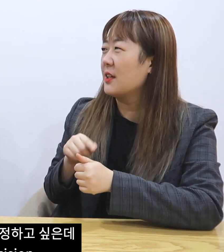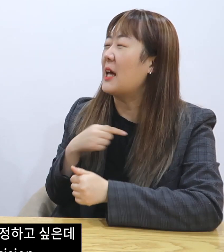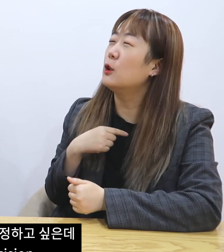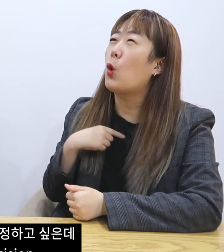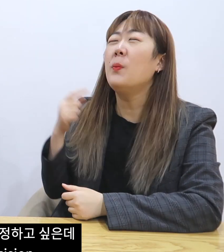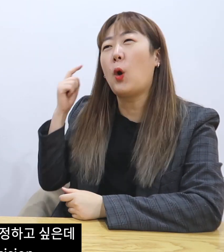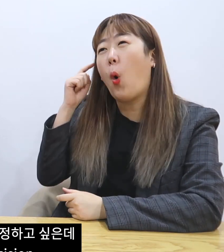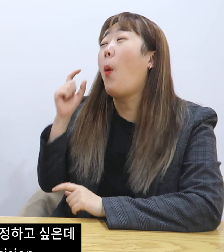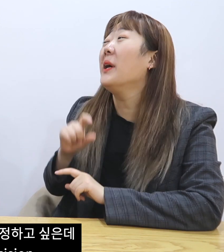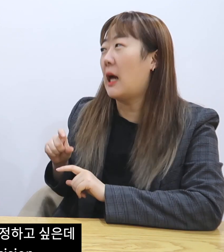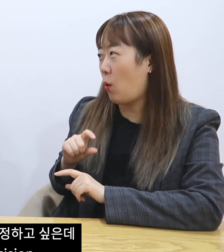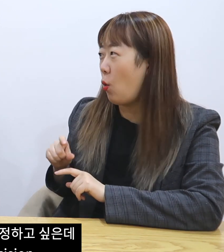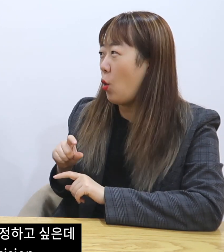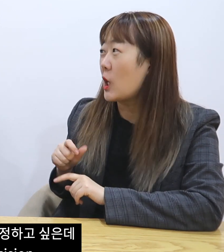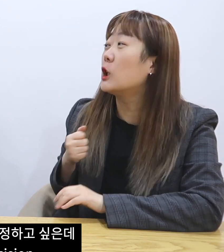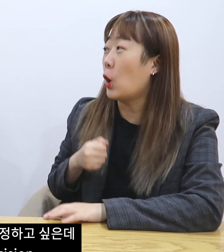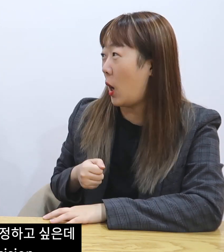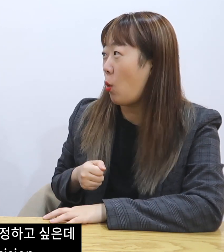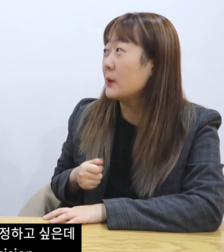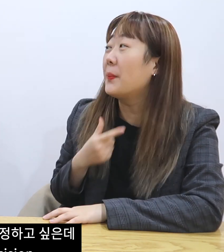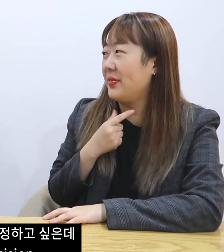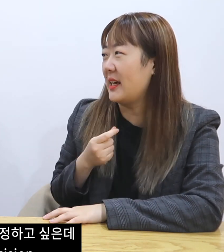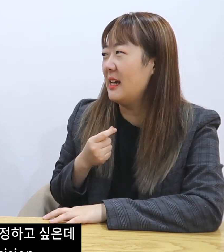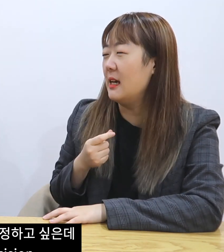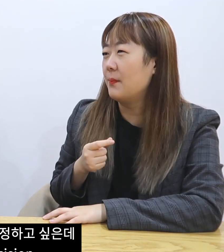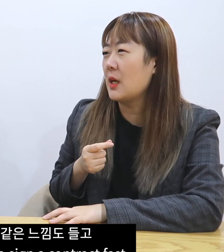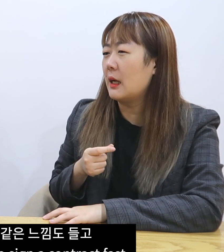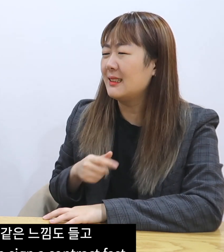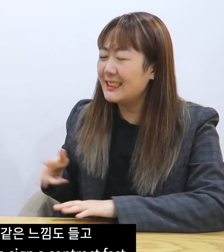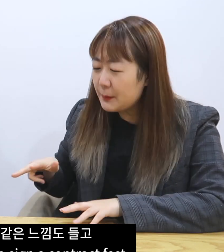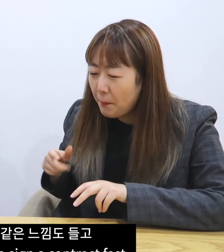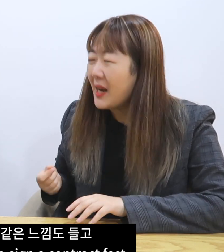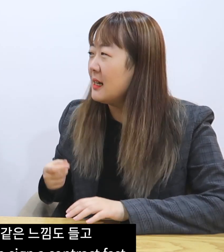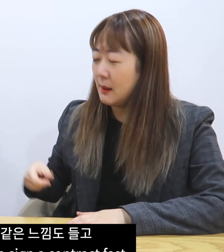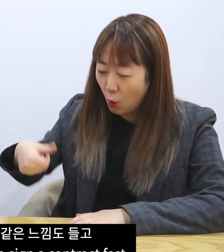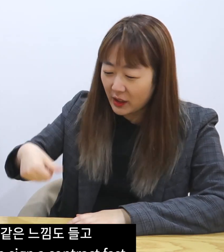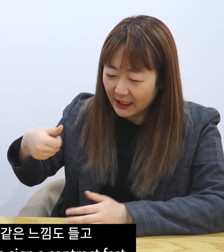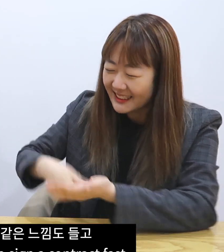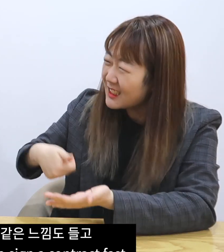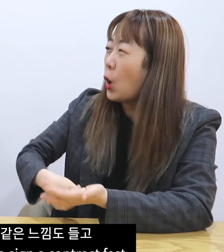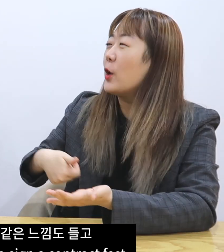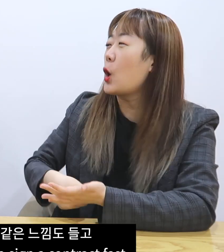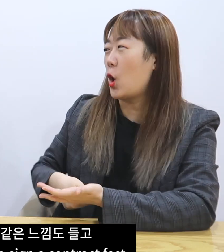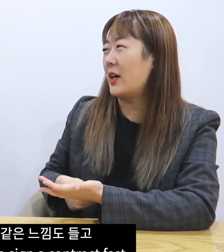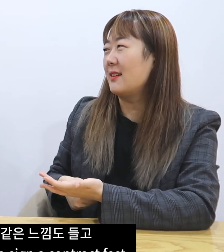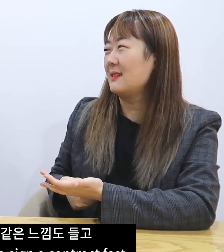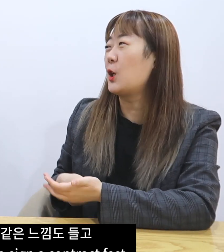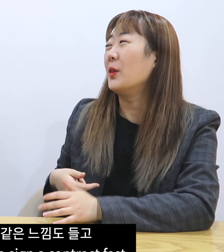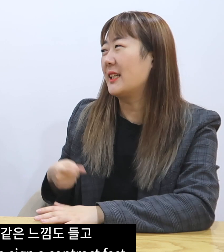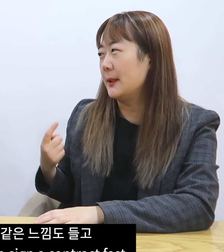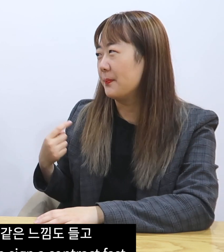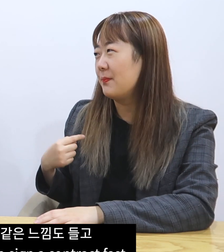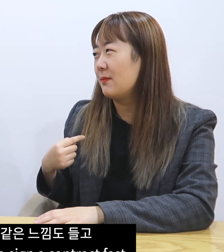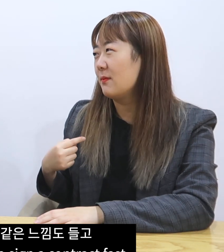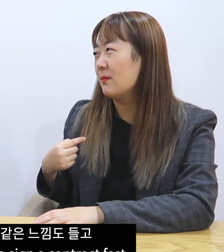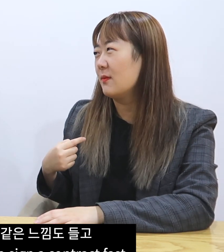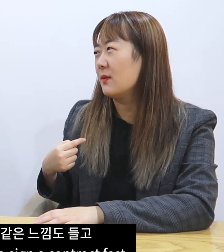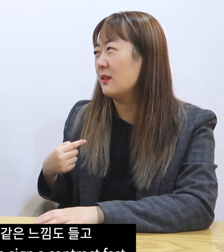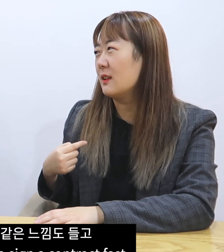나는 조금 더 고민하고 결정하고 싶은데 지금 빨리 뭔가 이렇게 찍어야 될 것 같은 그런 느낌.